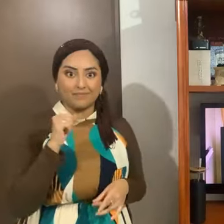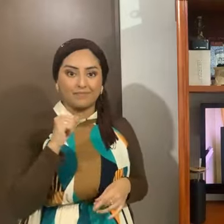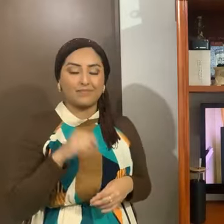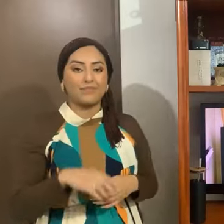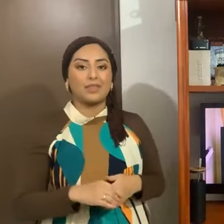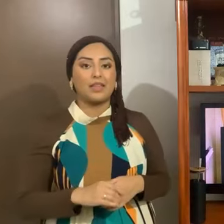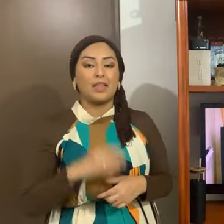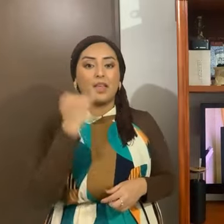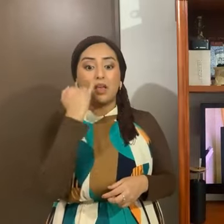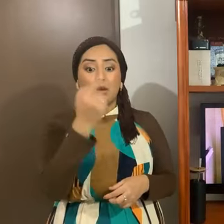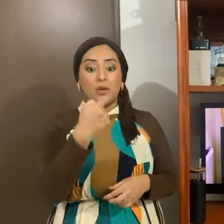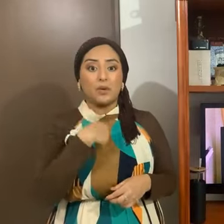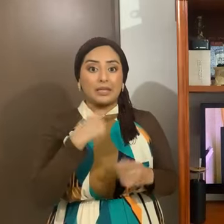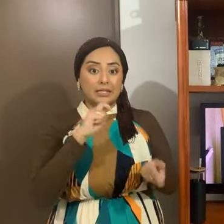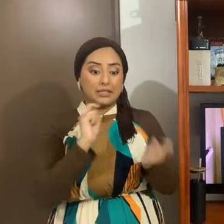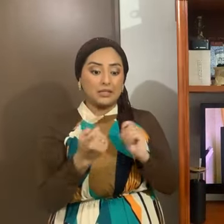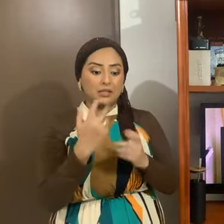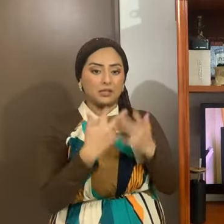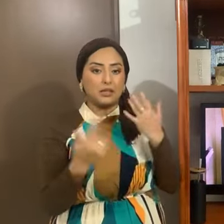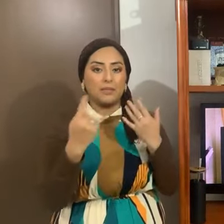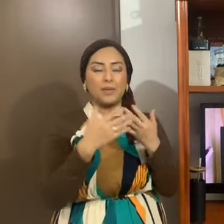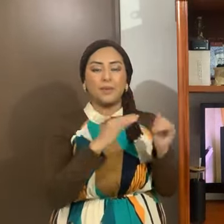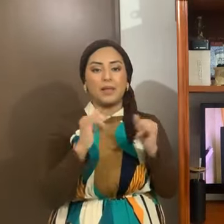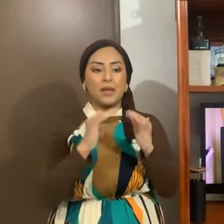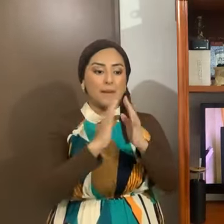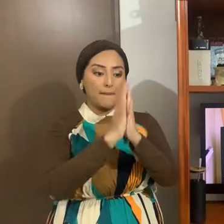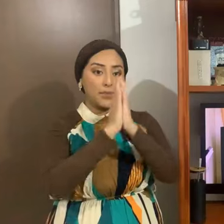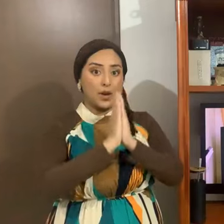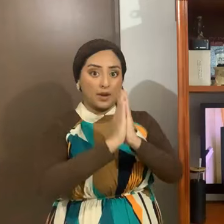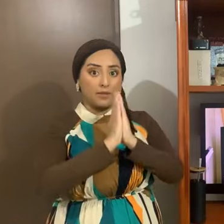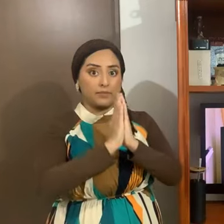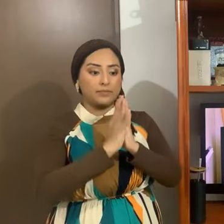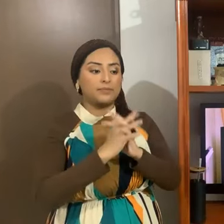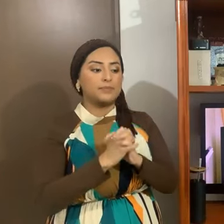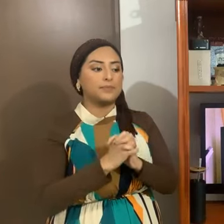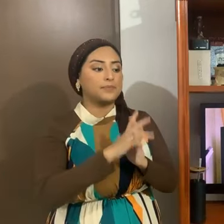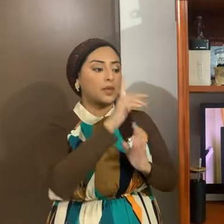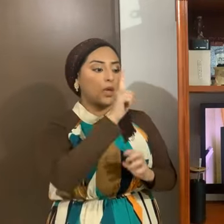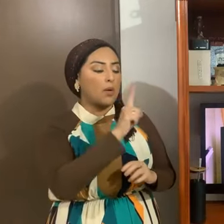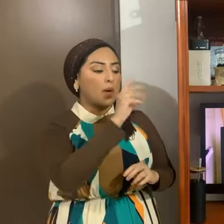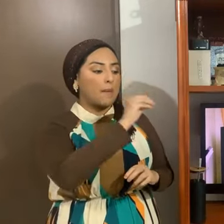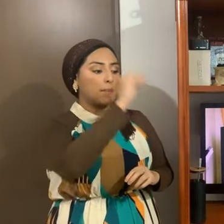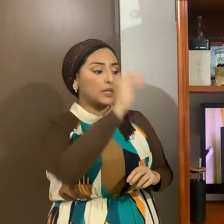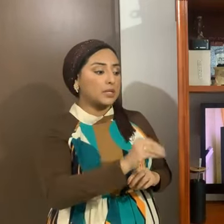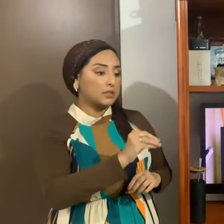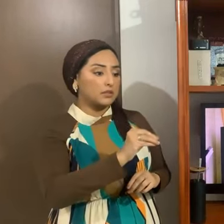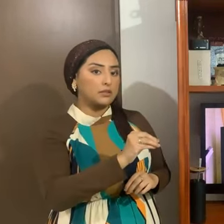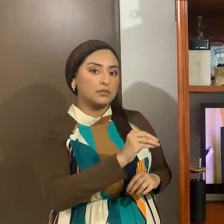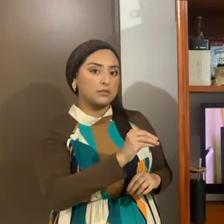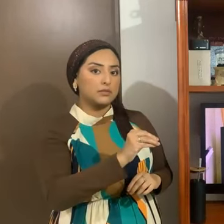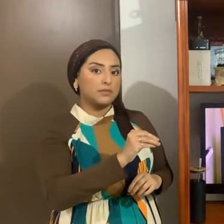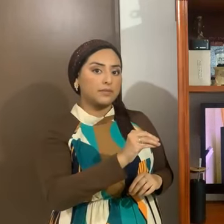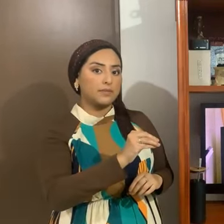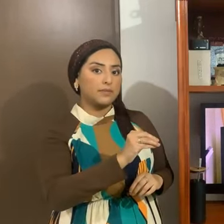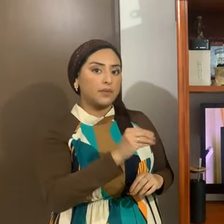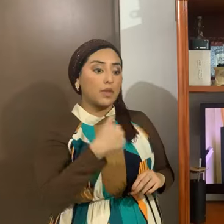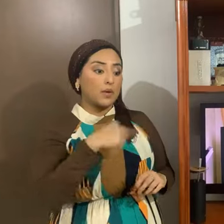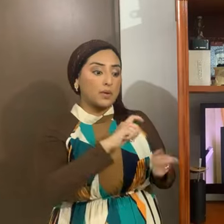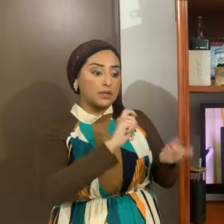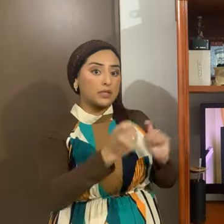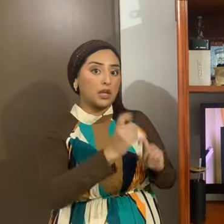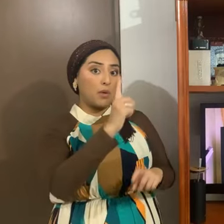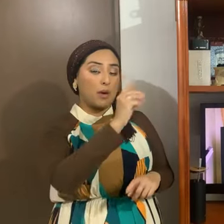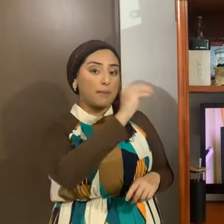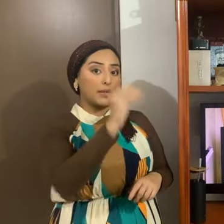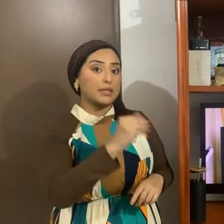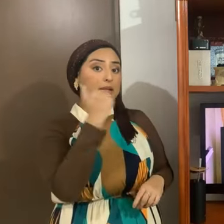sí. Si nosotros cambiamos algo como una oración, tomar este hábito, un 1%, si cambiamos